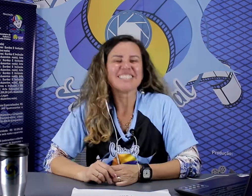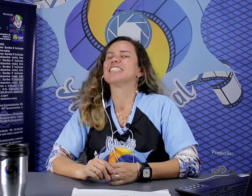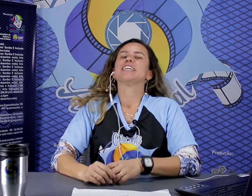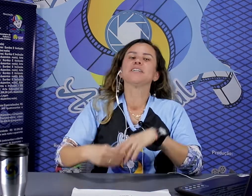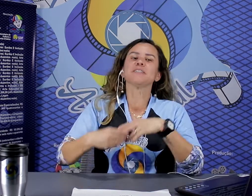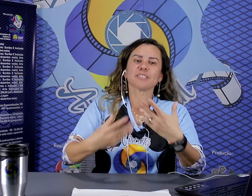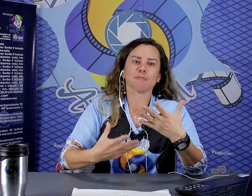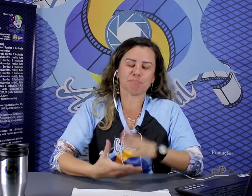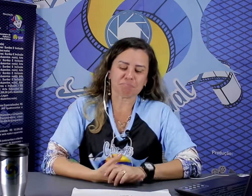Então,